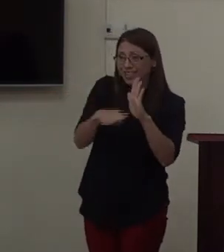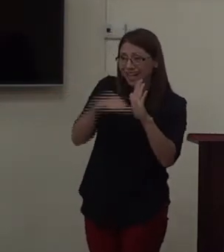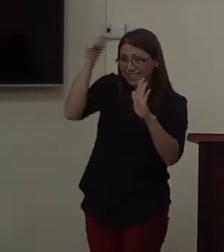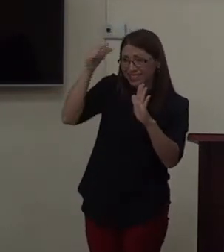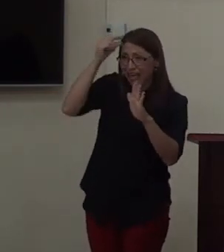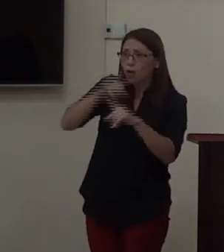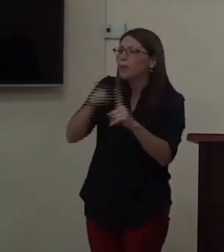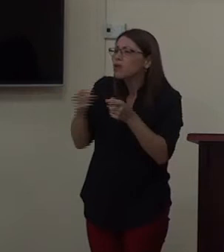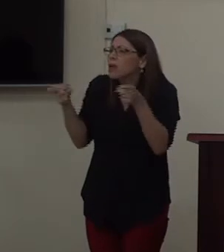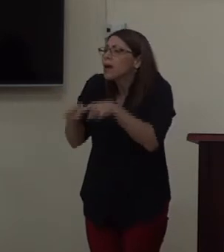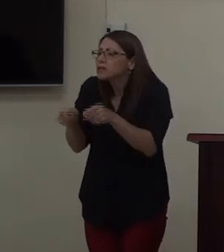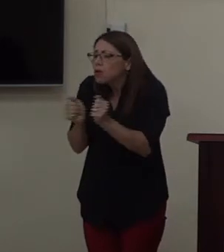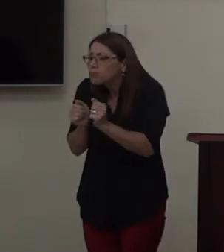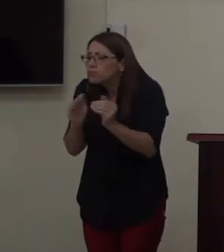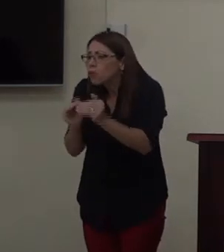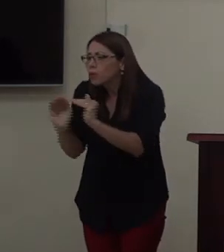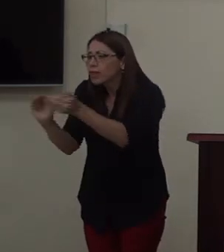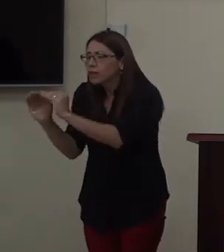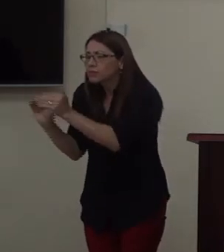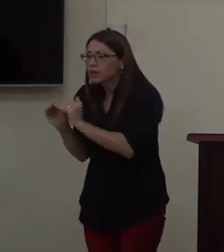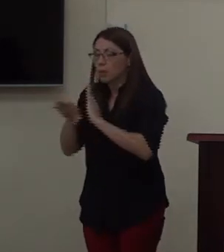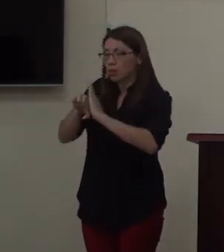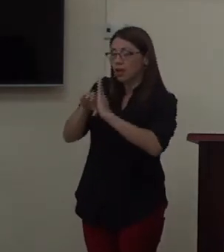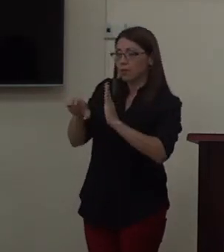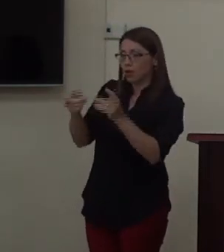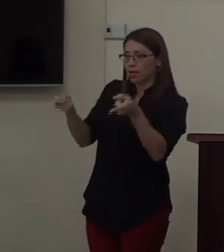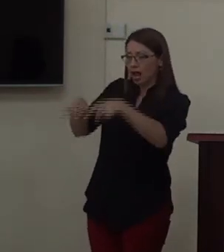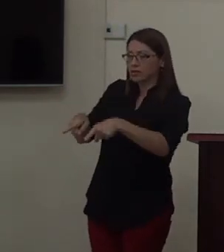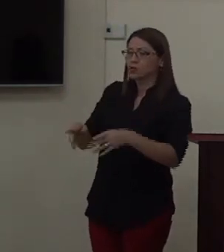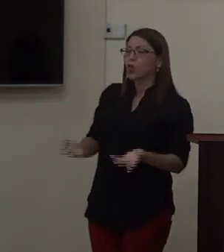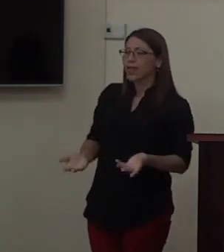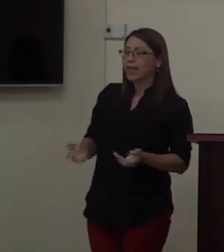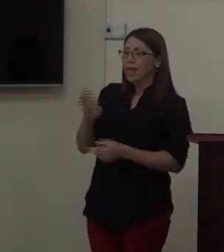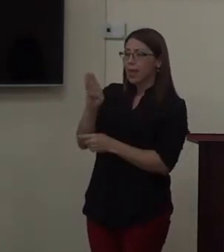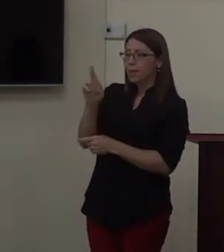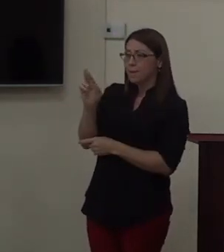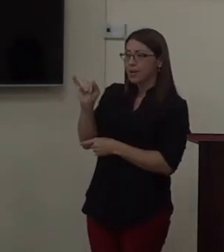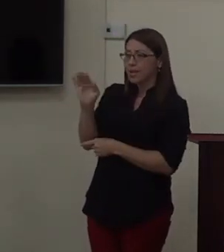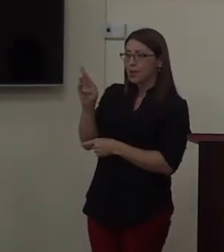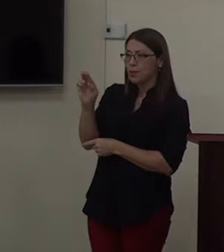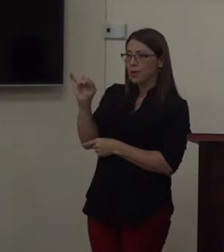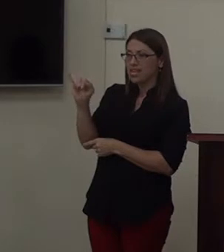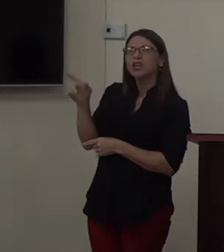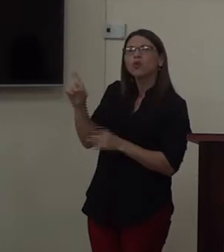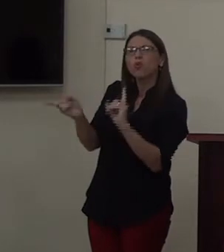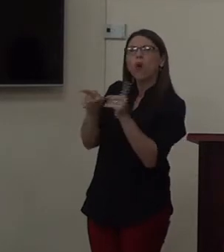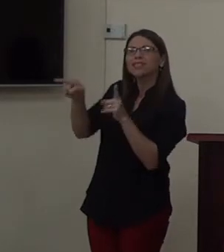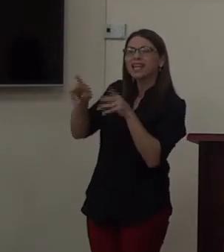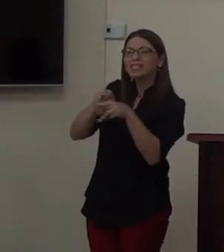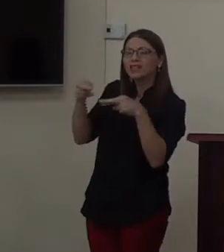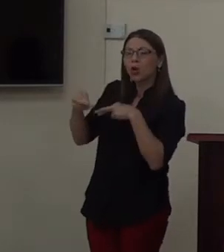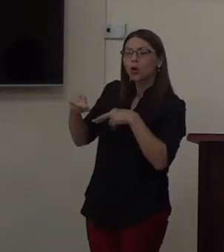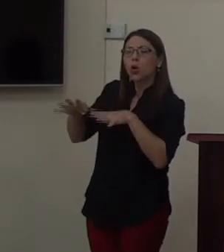¿qué pasa alrededor de las comunidades? Por ejemplo, en el caso de los Bribris, ¿cuál sería ese entorno